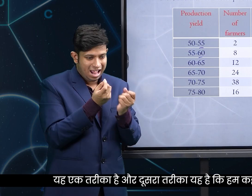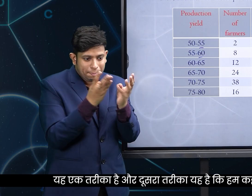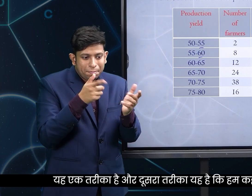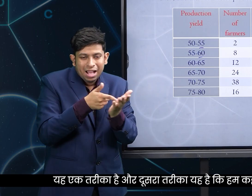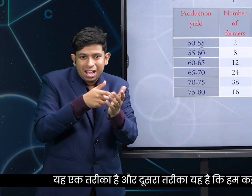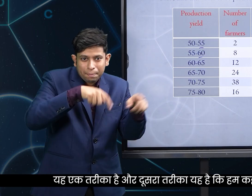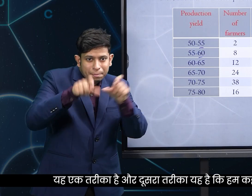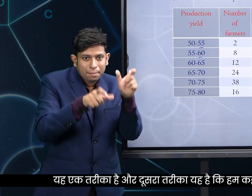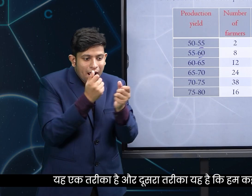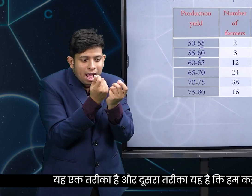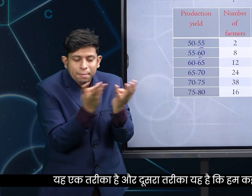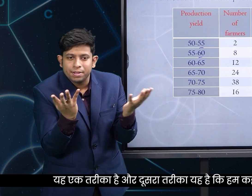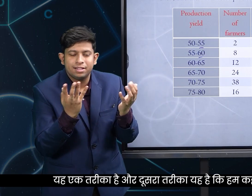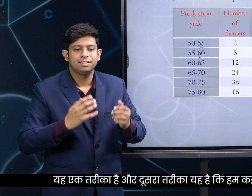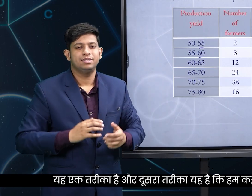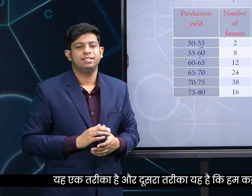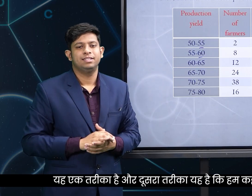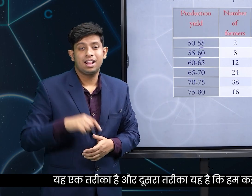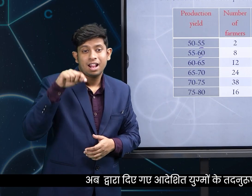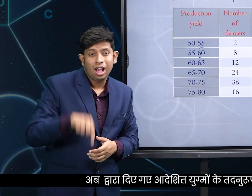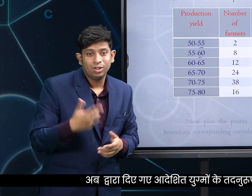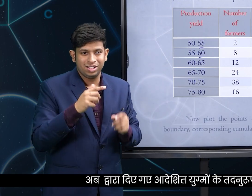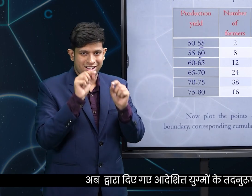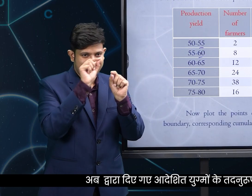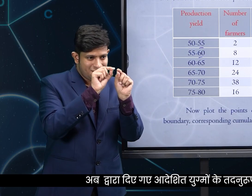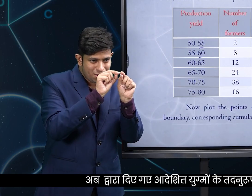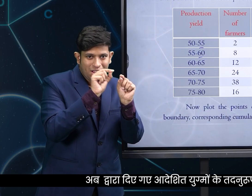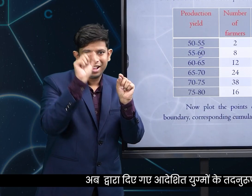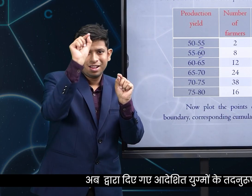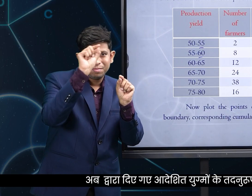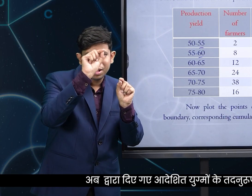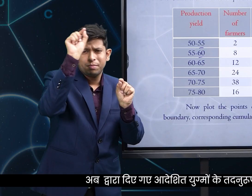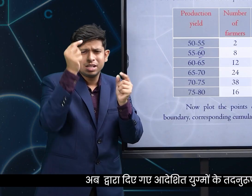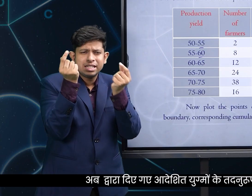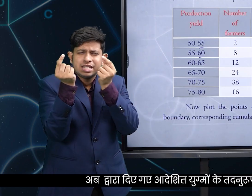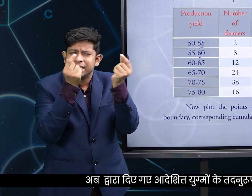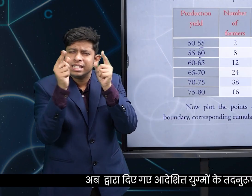से सीधे प्राप्त कर सकते हैं। अब द्वारा दिए गए